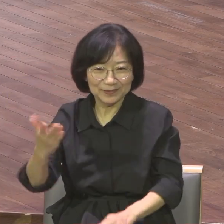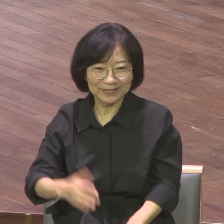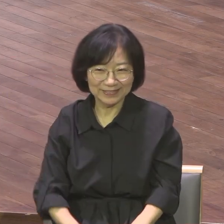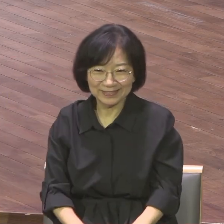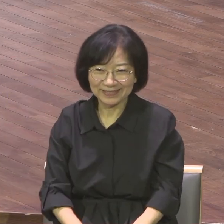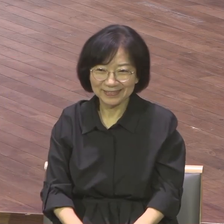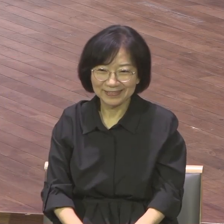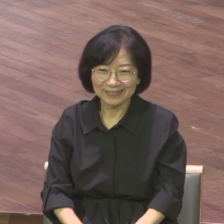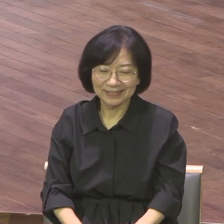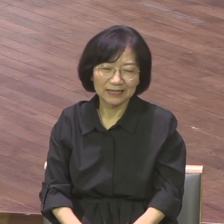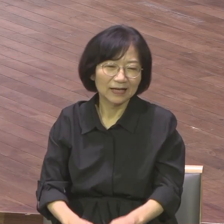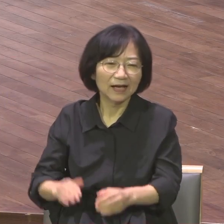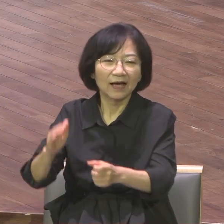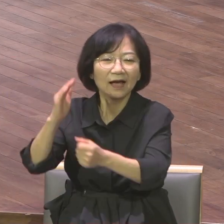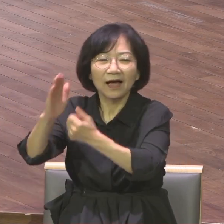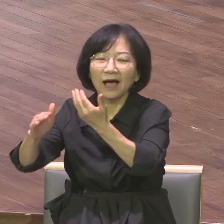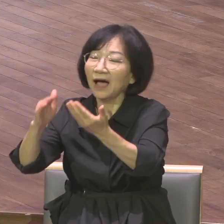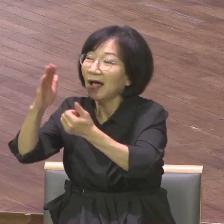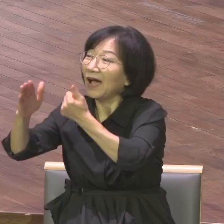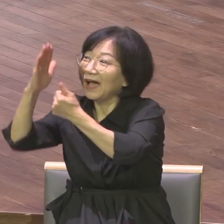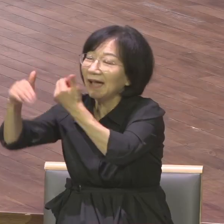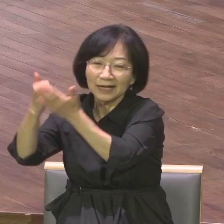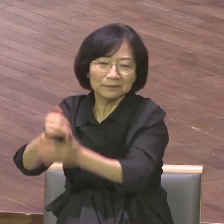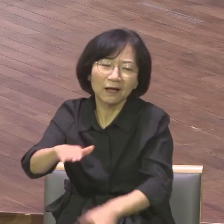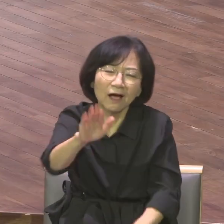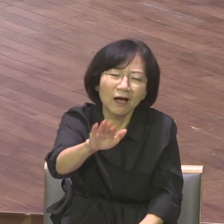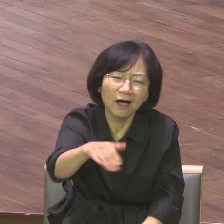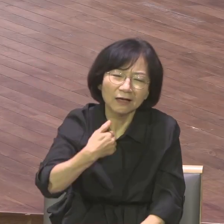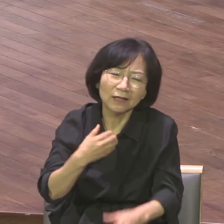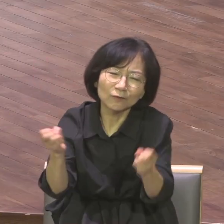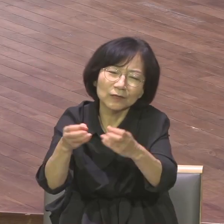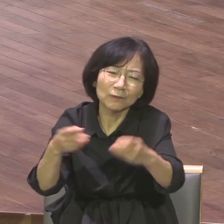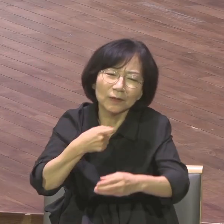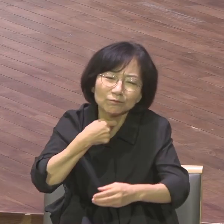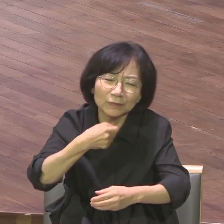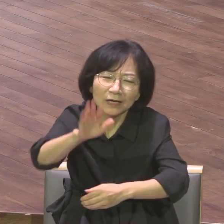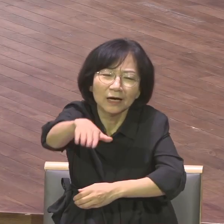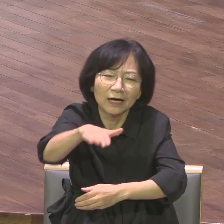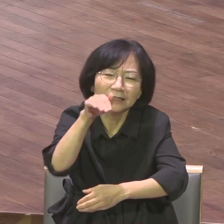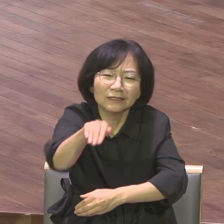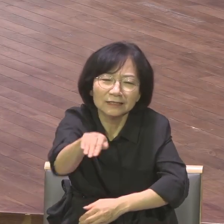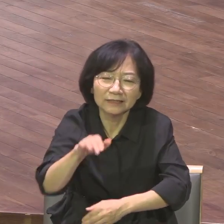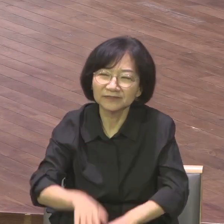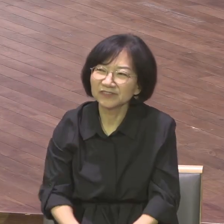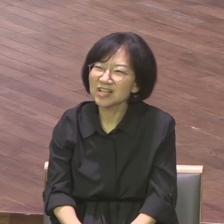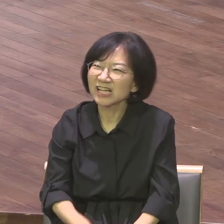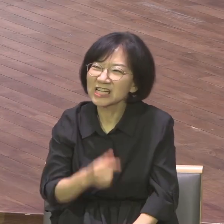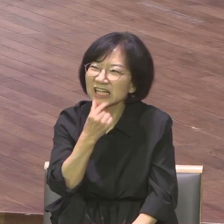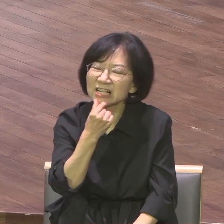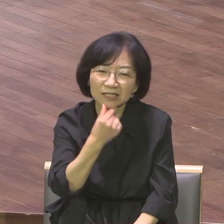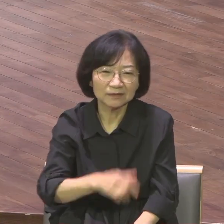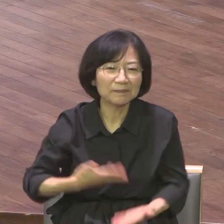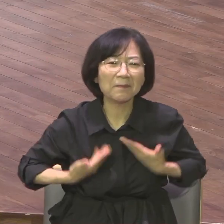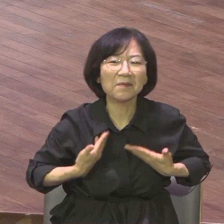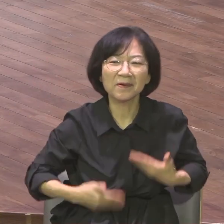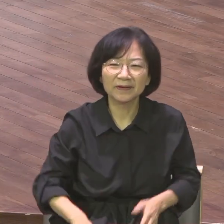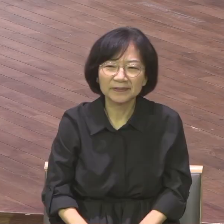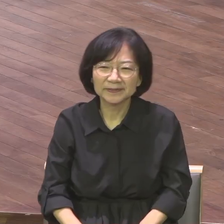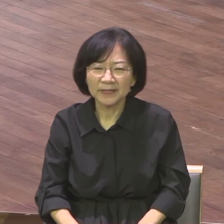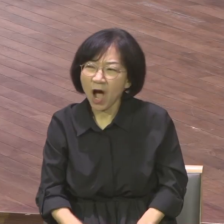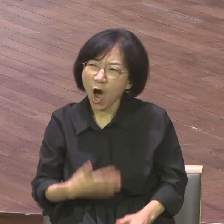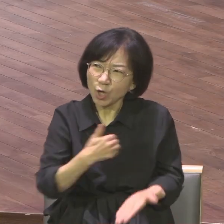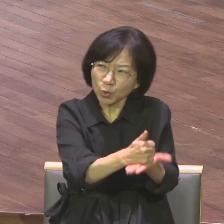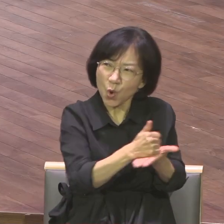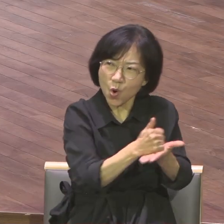하자. 난 너하고 좀 대화 좀 하자. 대화 안 해요. 바쁘다고.